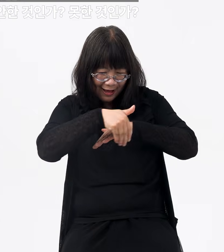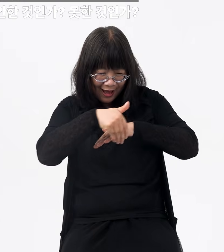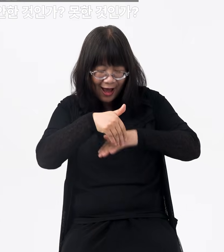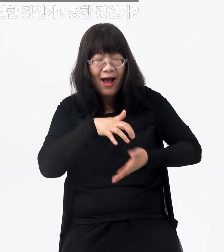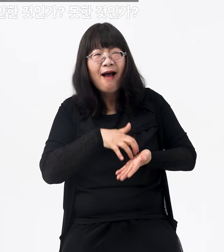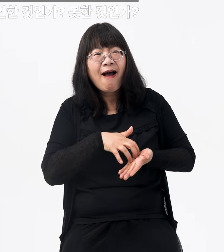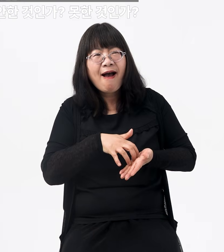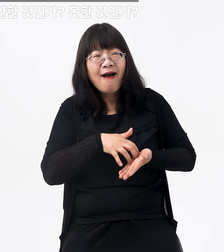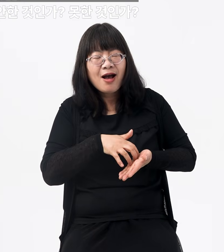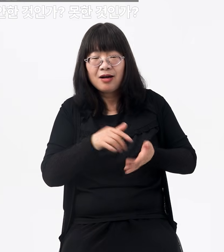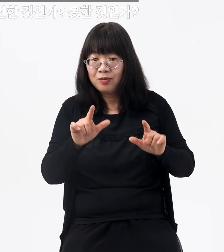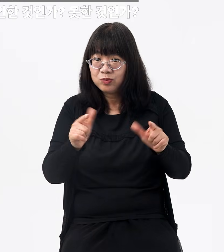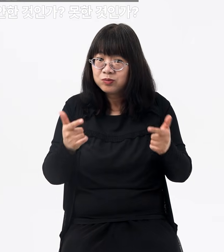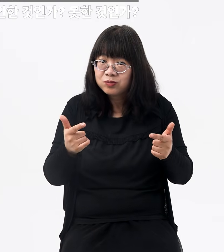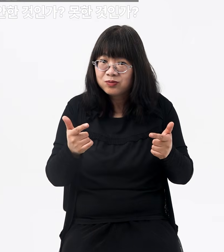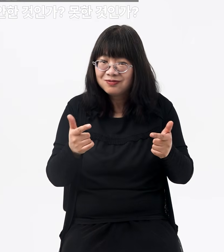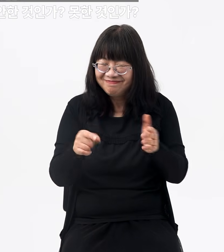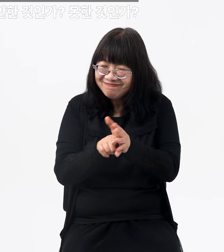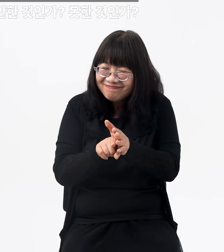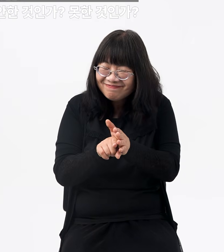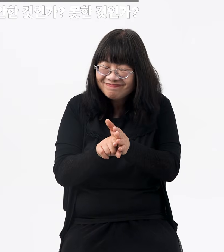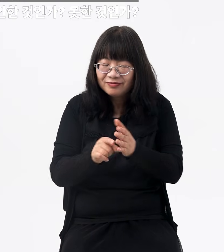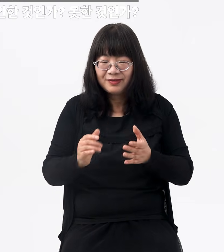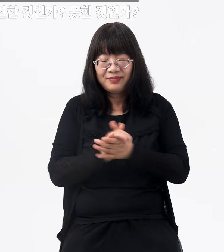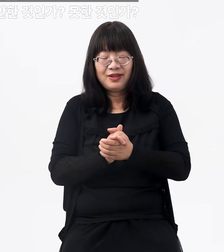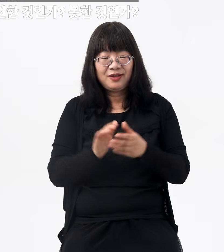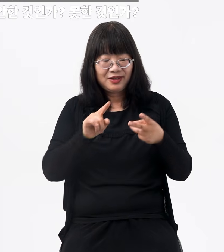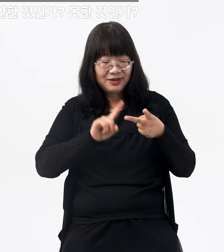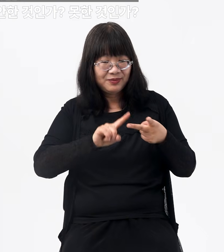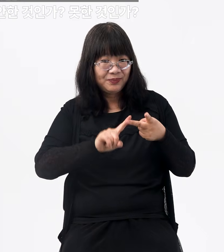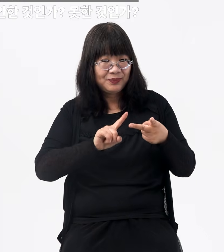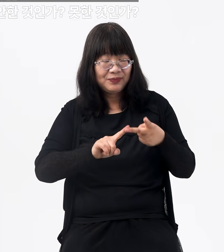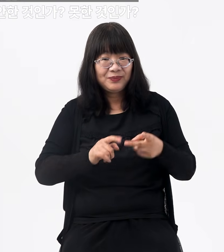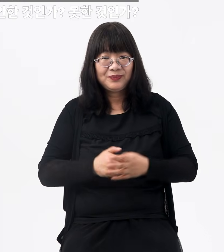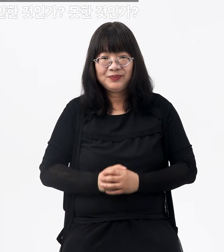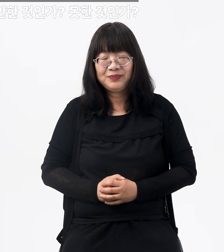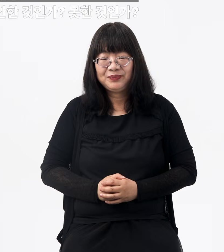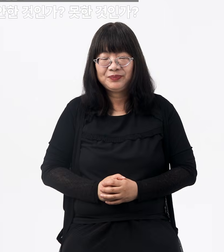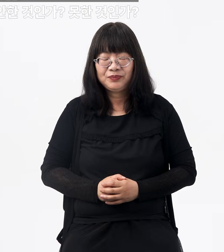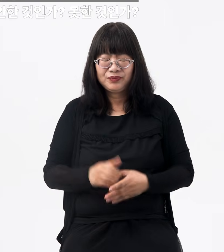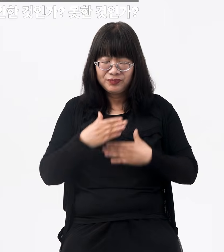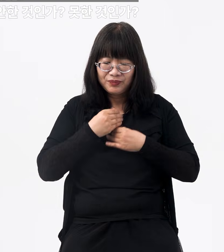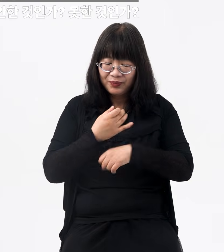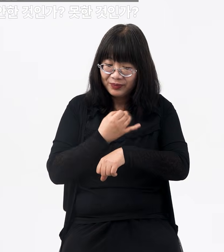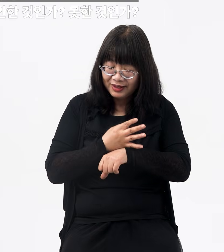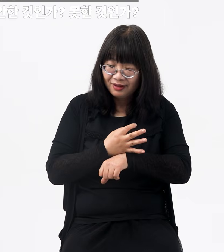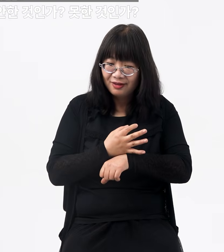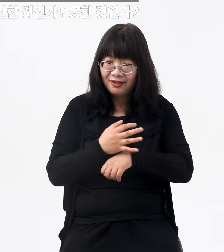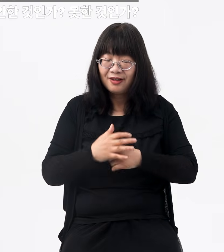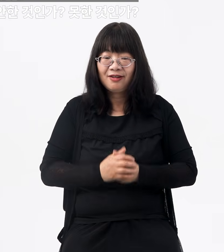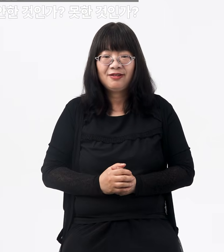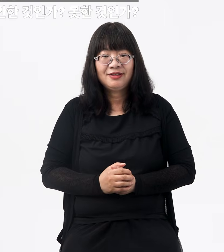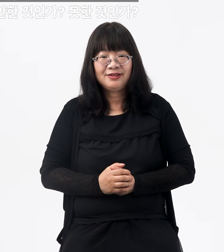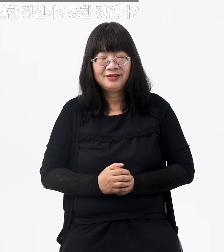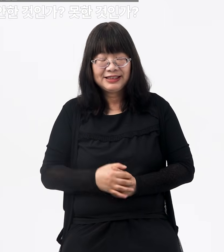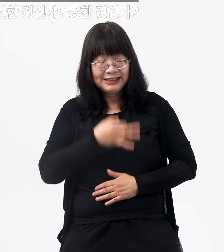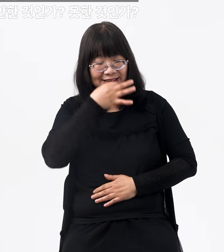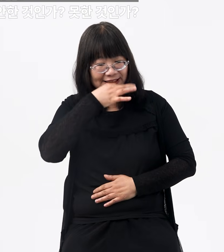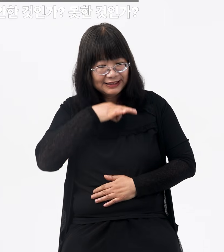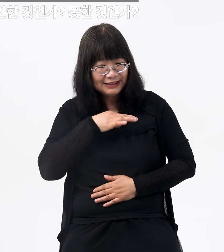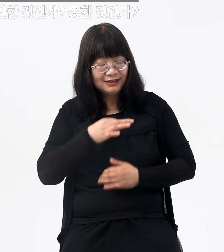계산하는 거 아니다. 믿습니까? 두 번째, 편리함,